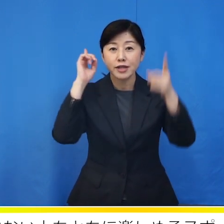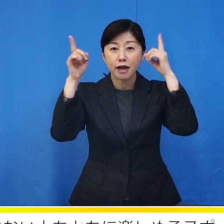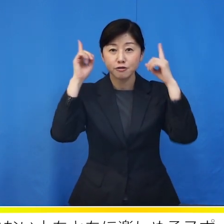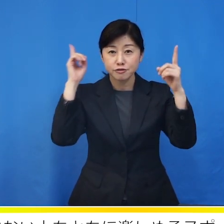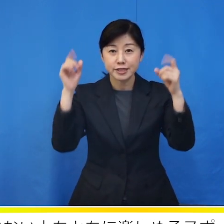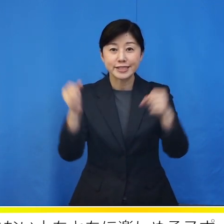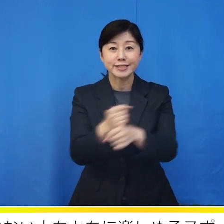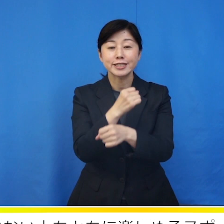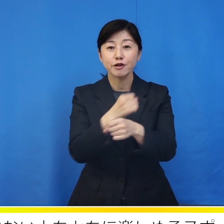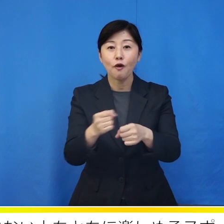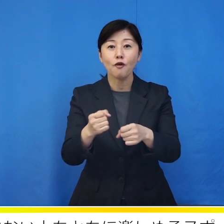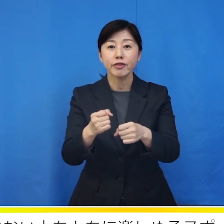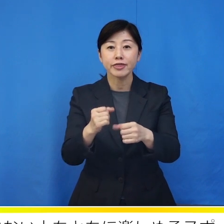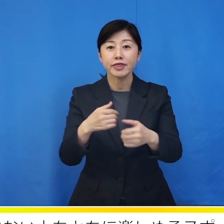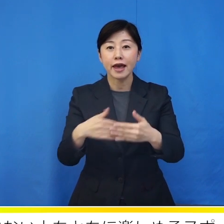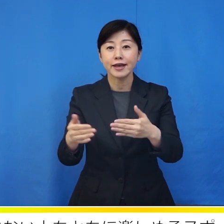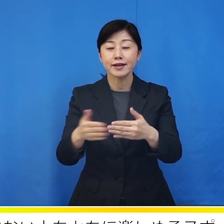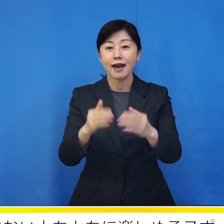です